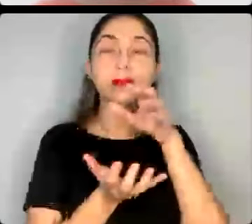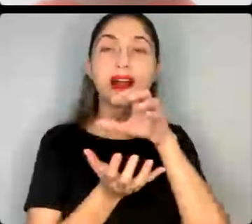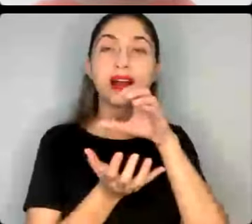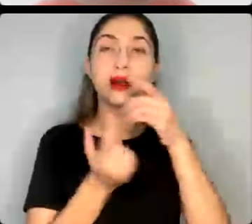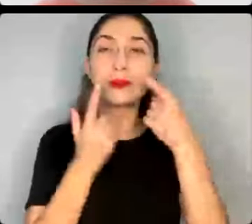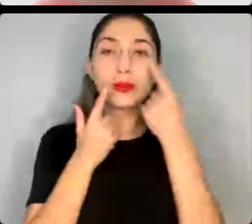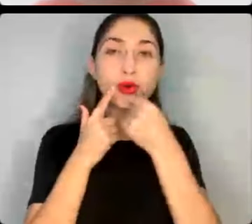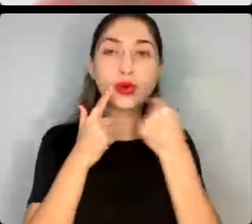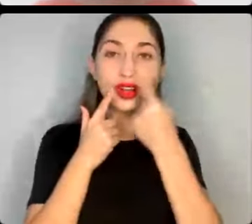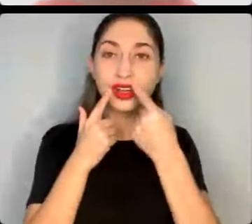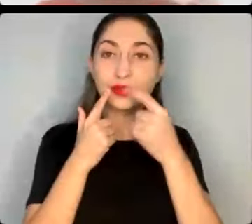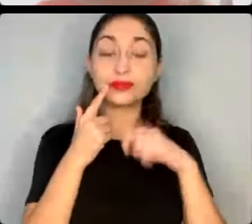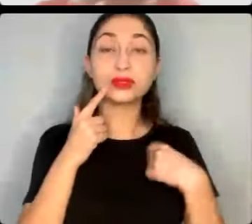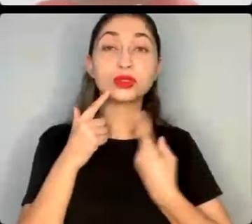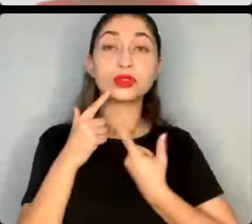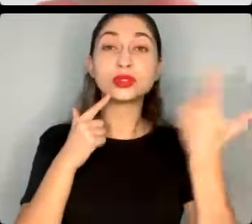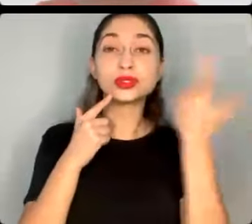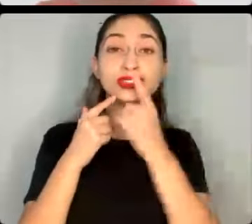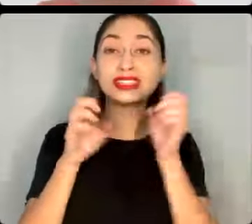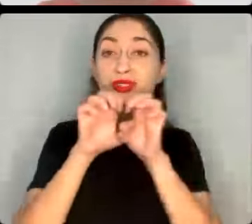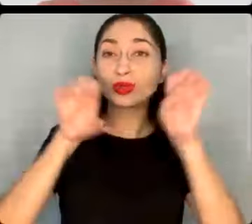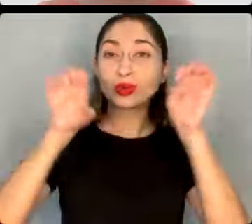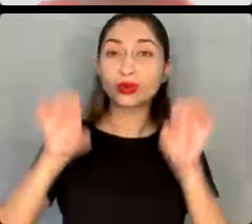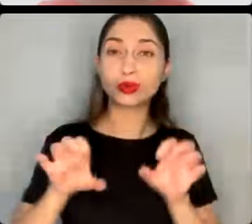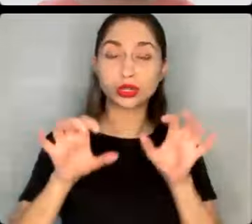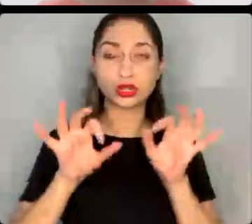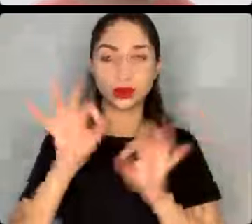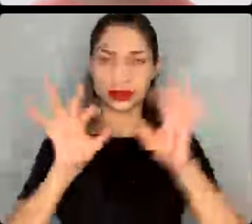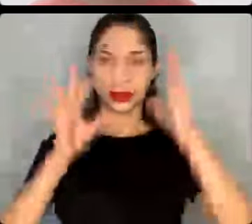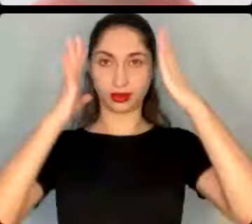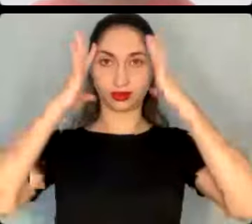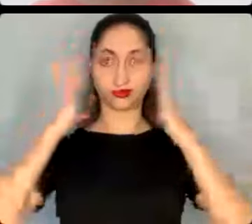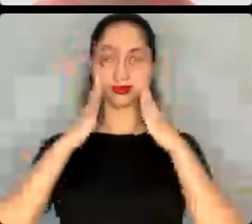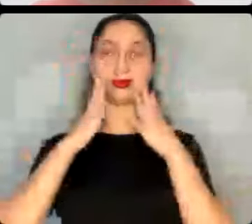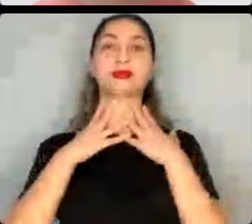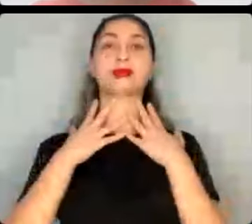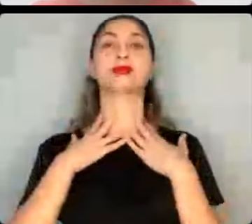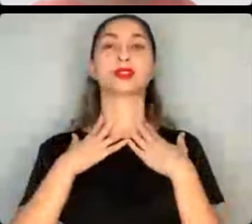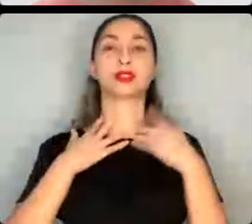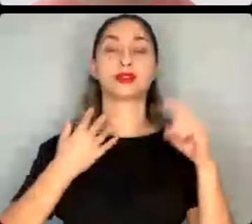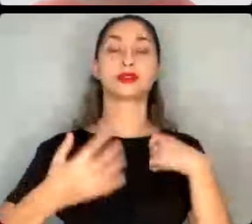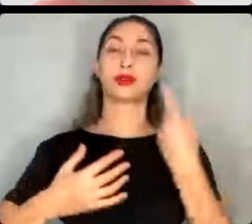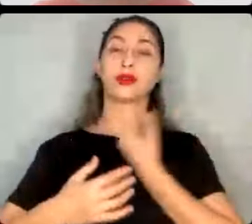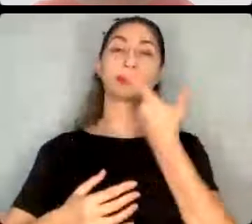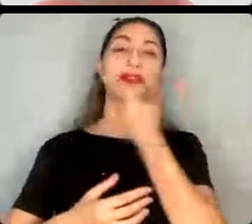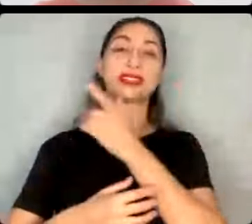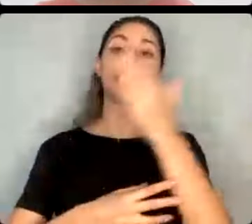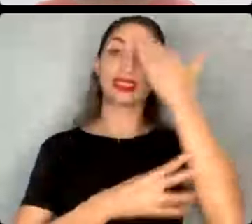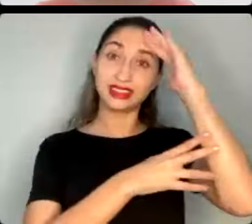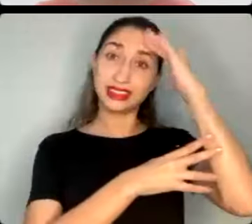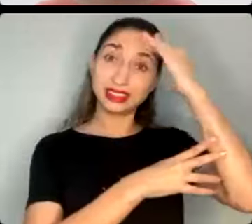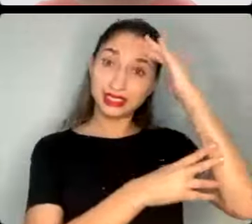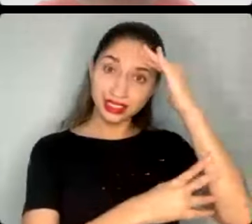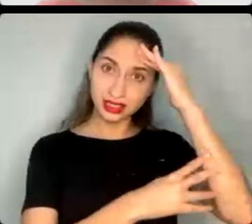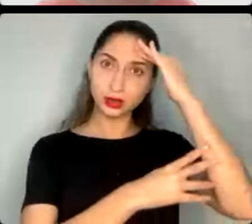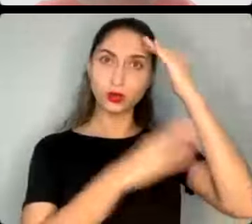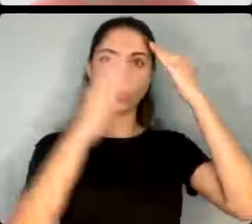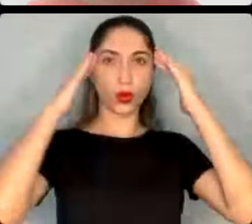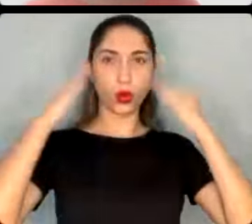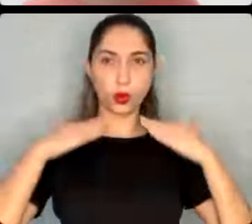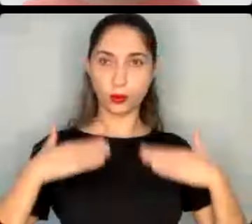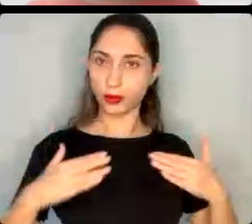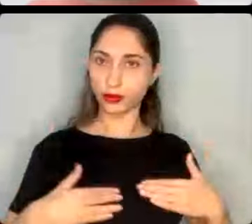a cabeça e facilita a expressão. Então, esse também é um trabalho bem